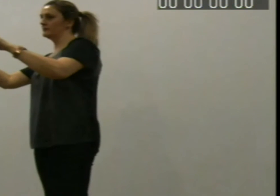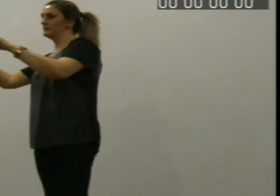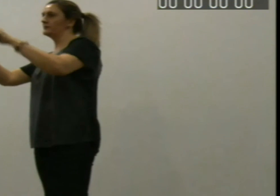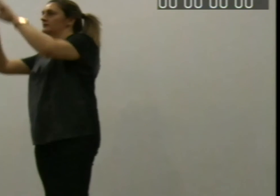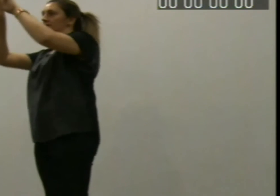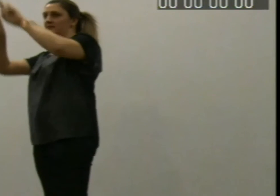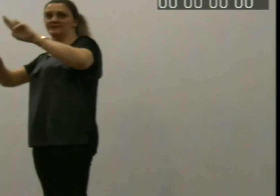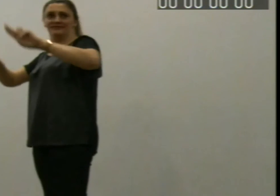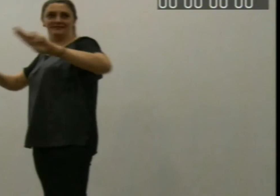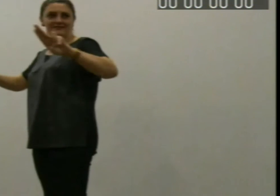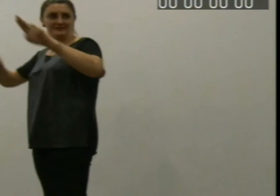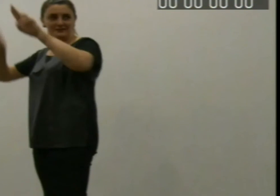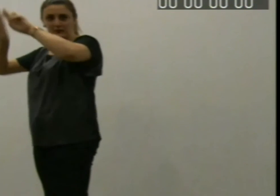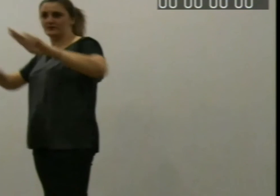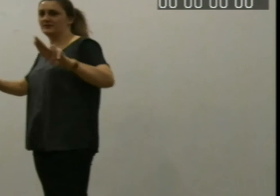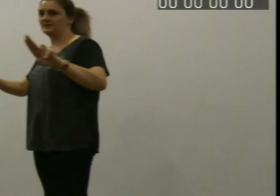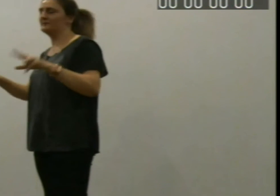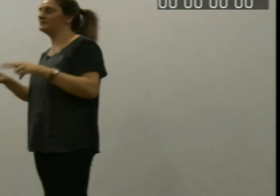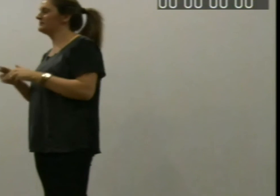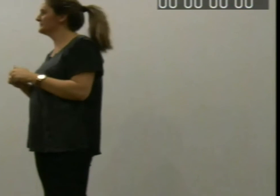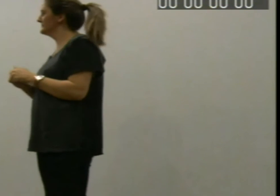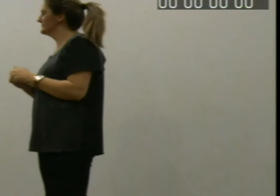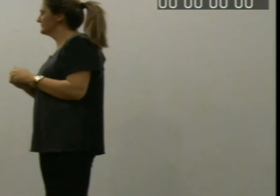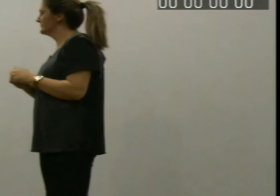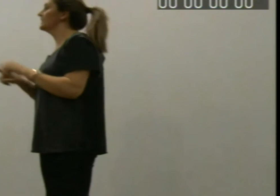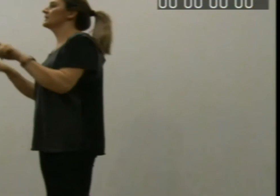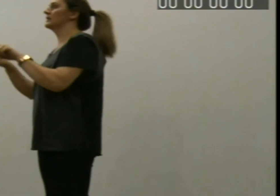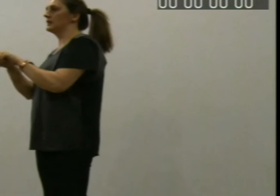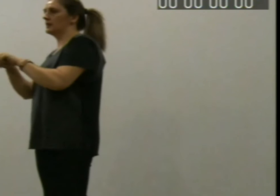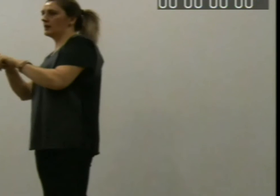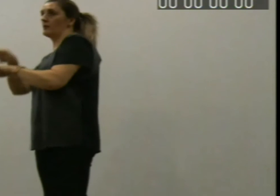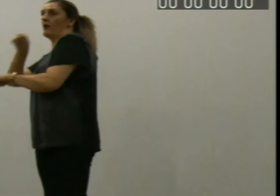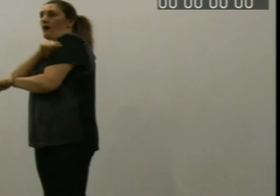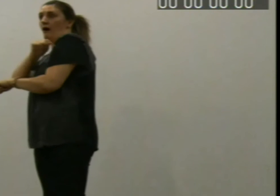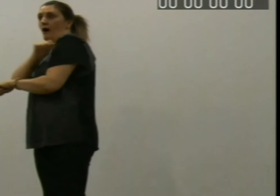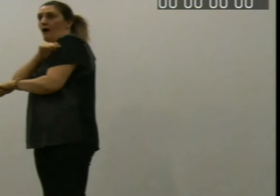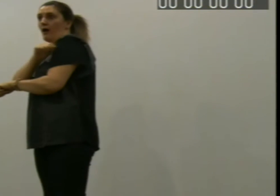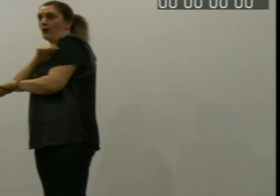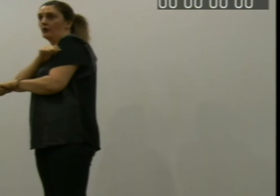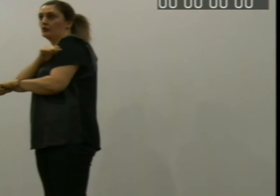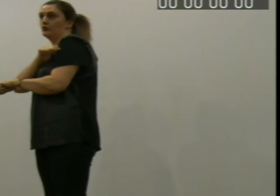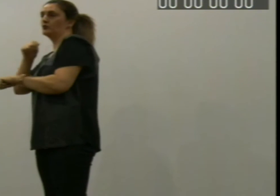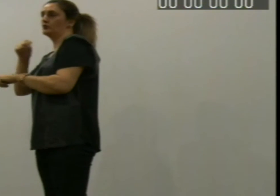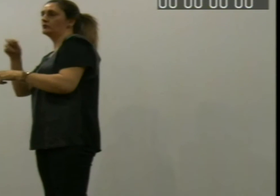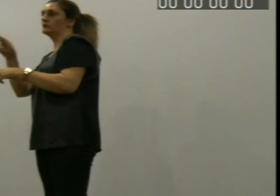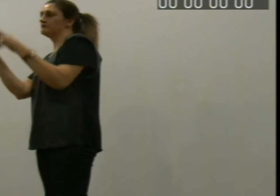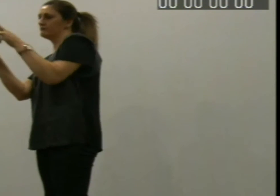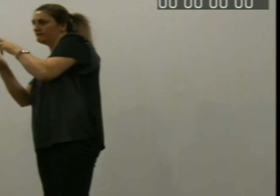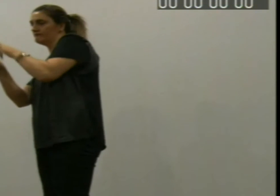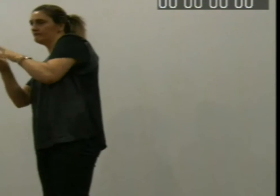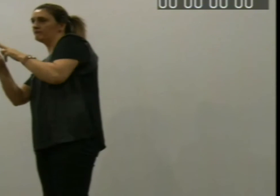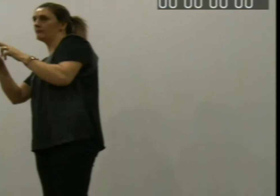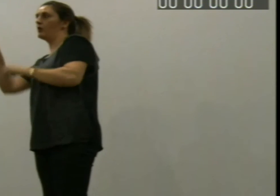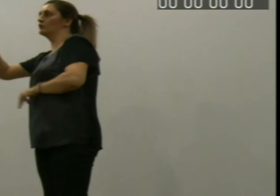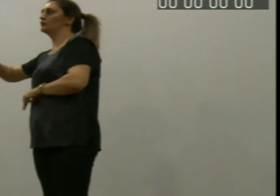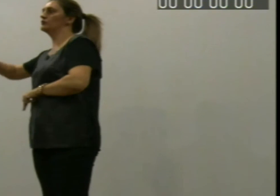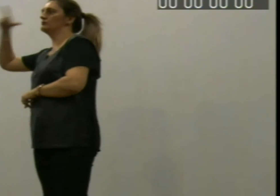Federal de Santa Catarina também aluno intercambista de pós-graduação da galaud